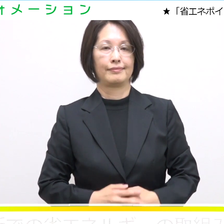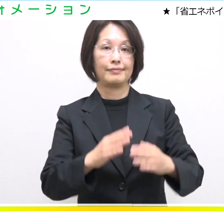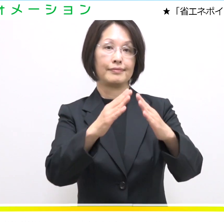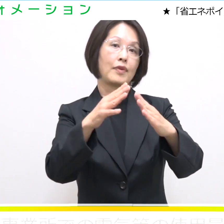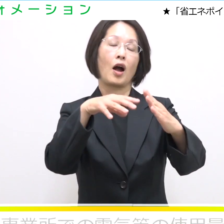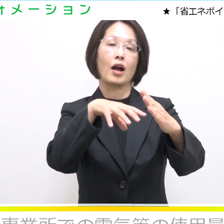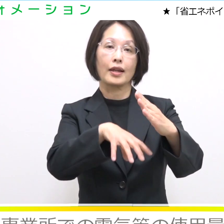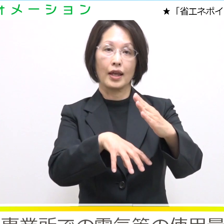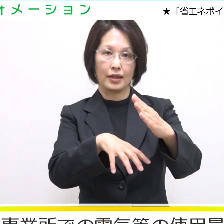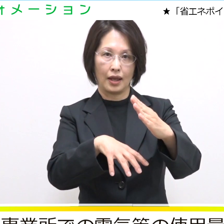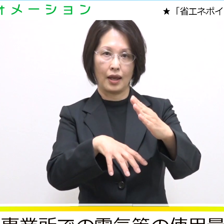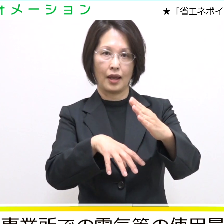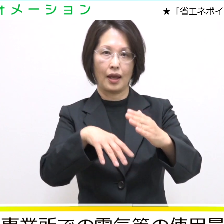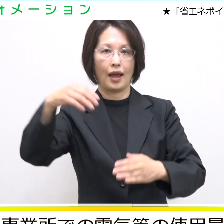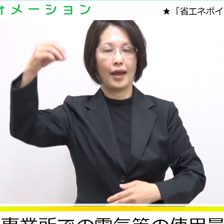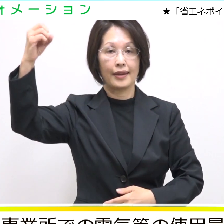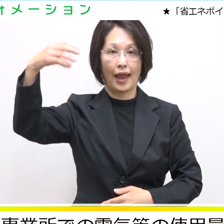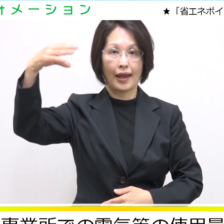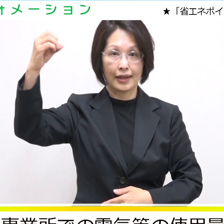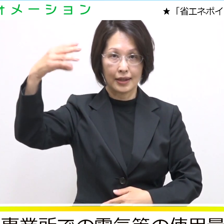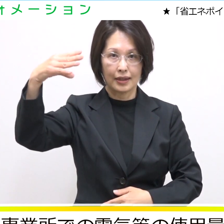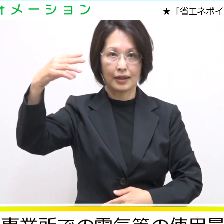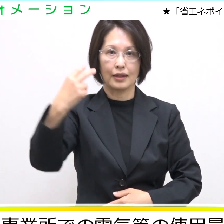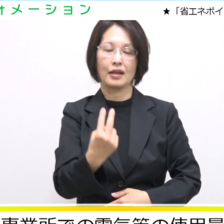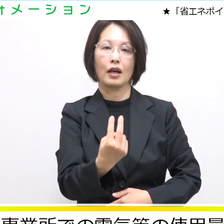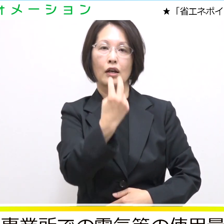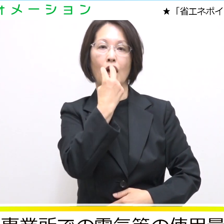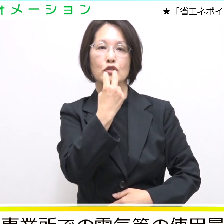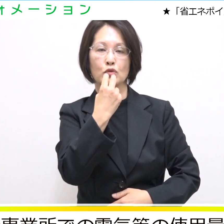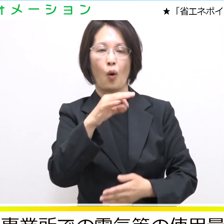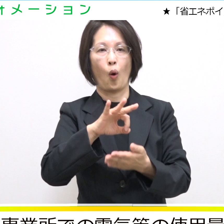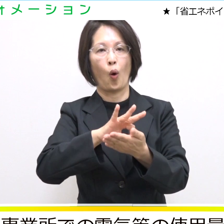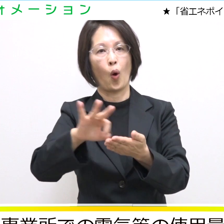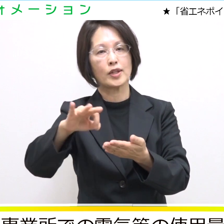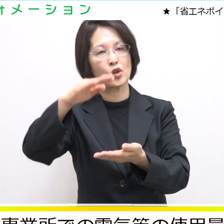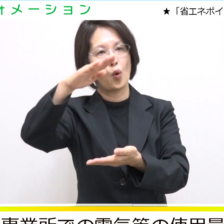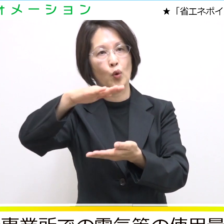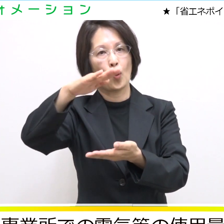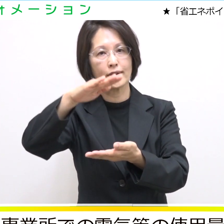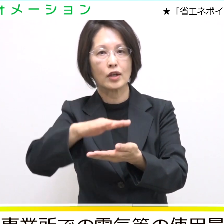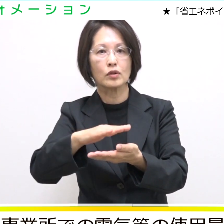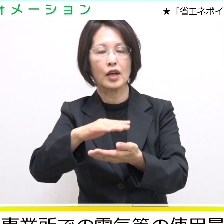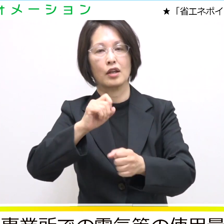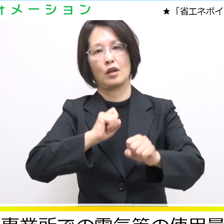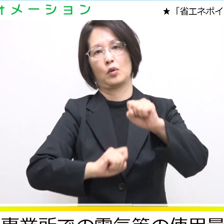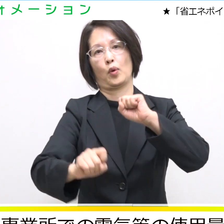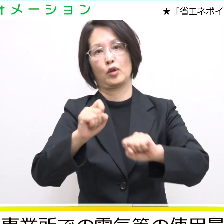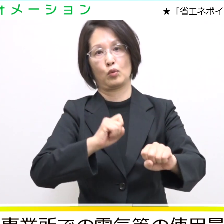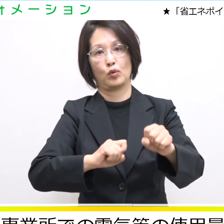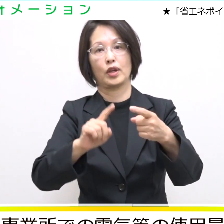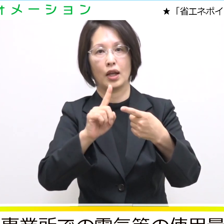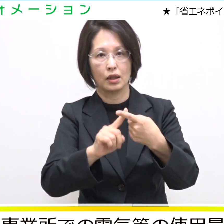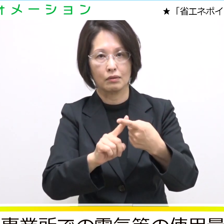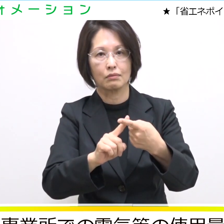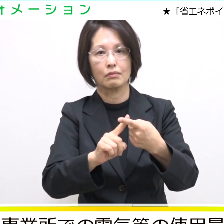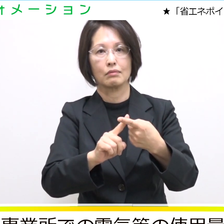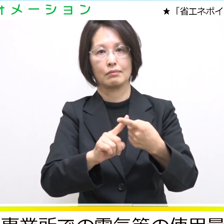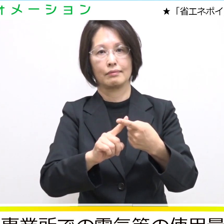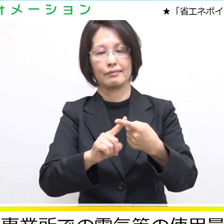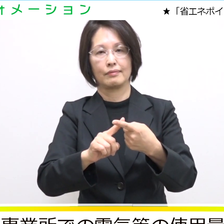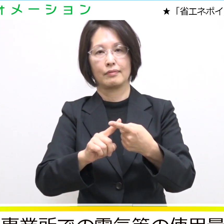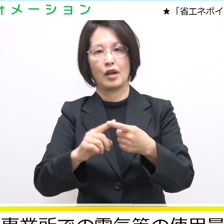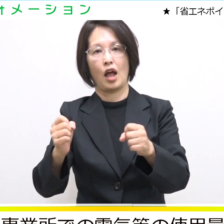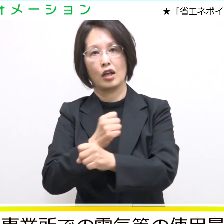ます家庭で電気ガスの使用量削減に取り組ん